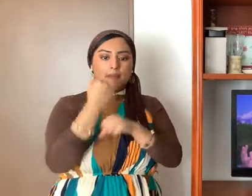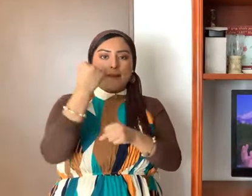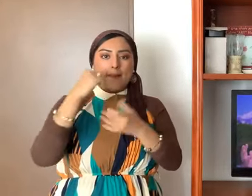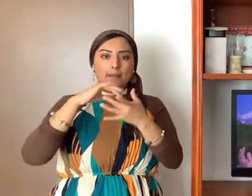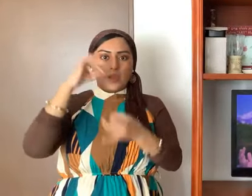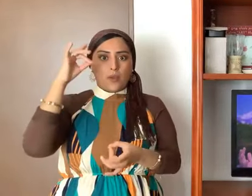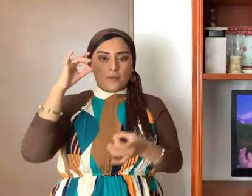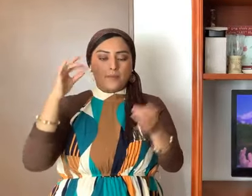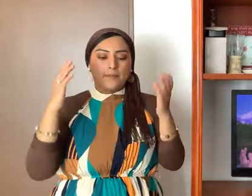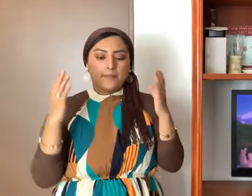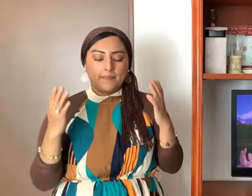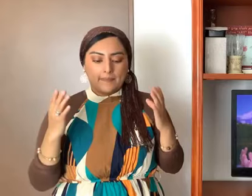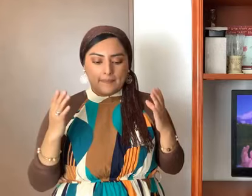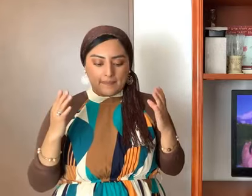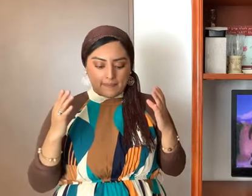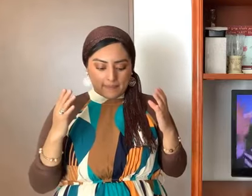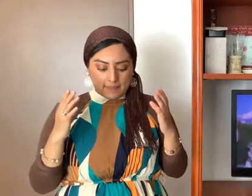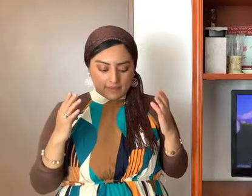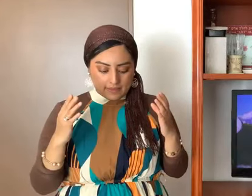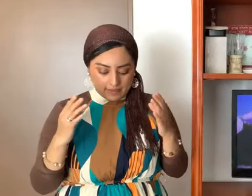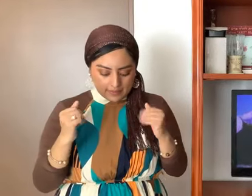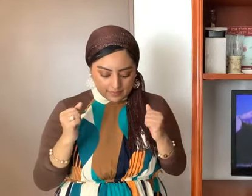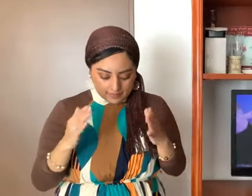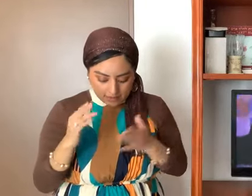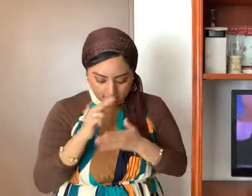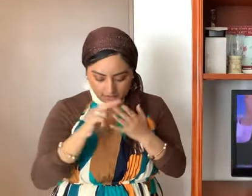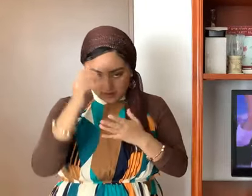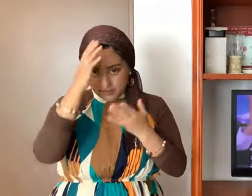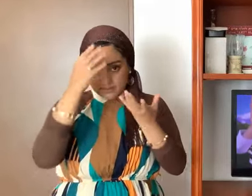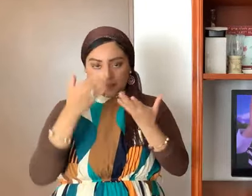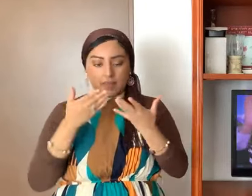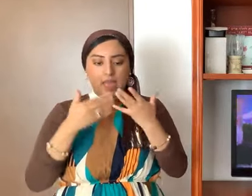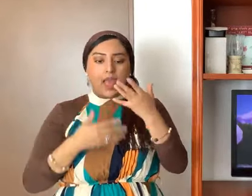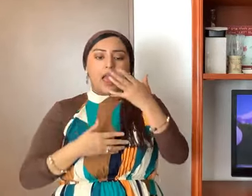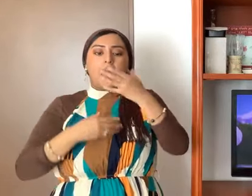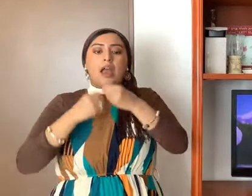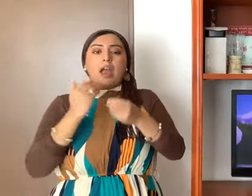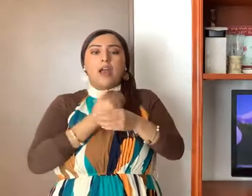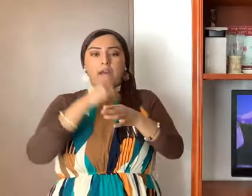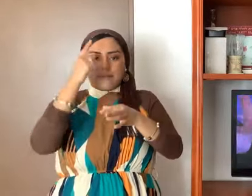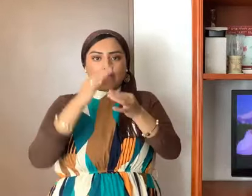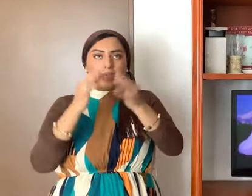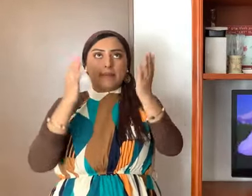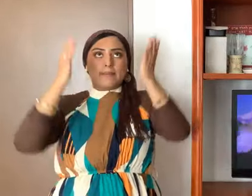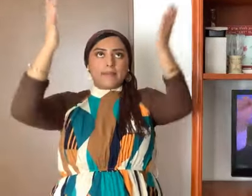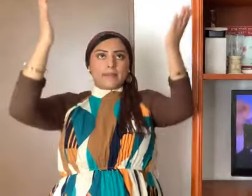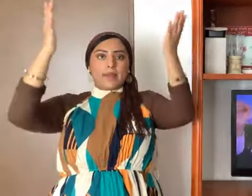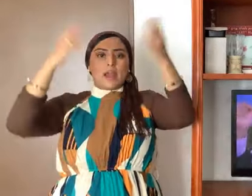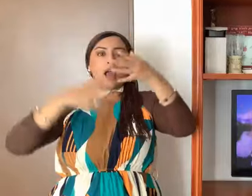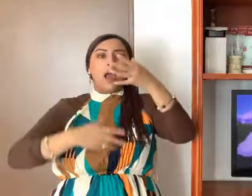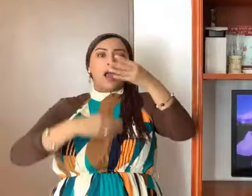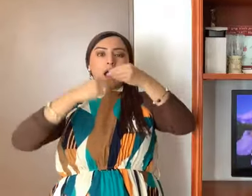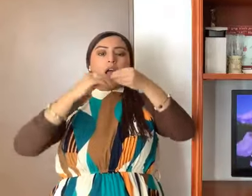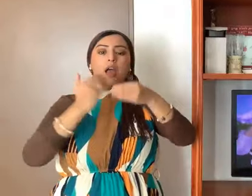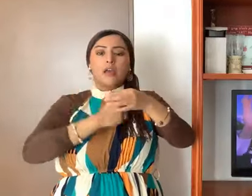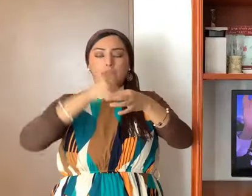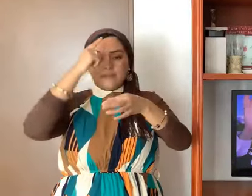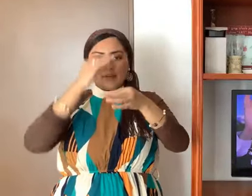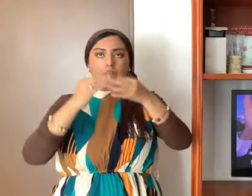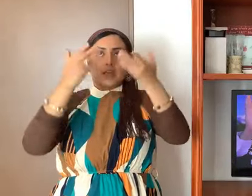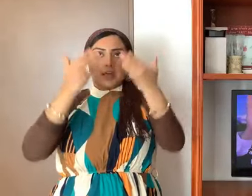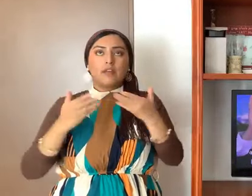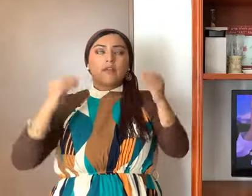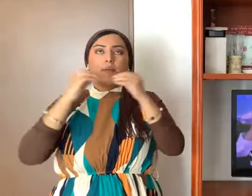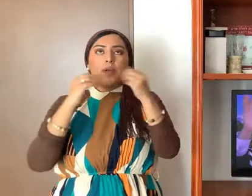de almas, pescadores de hombres. Padre amado, aumentanos la fe, levantemos nuestras manos, aumentanos la fe, danos más fe, danos